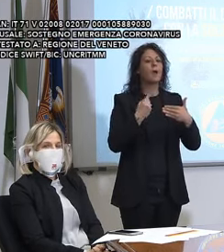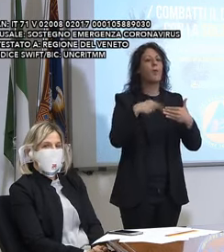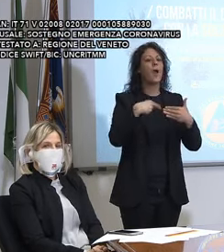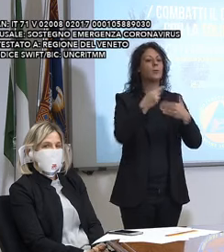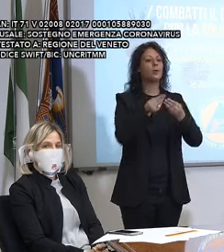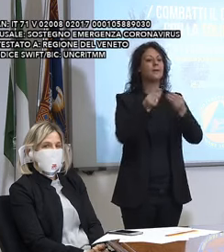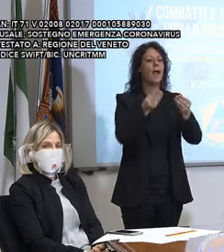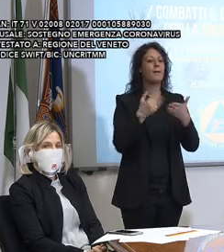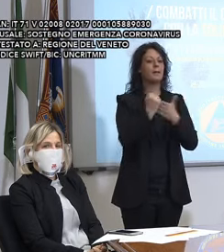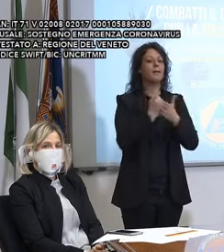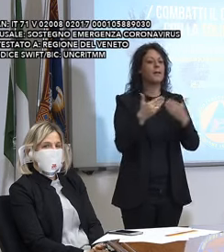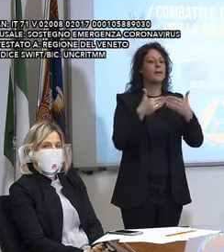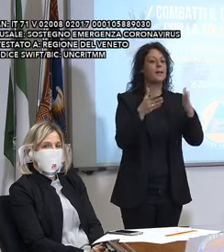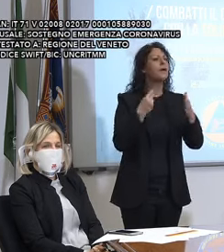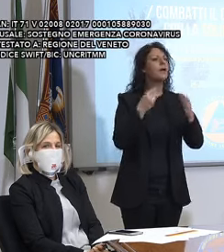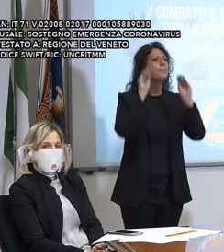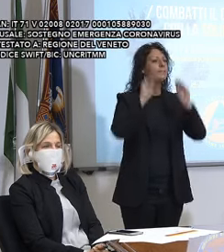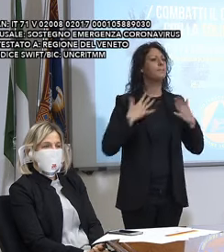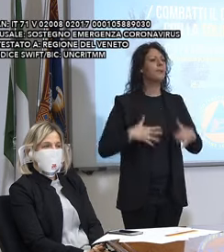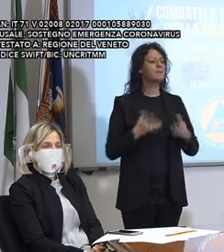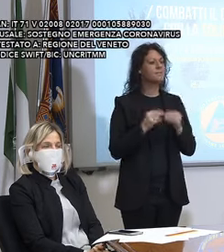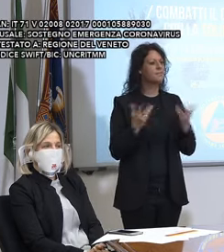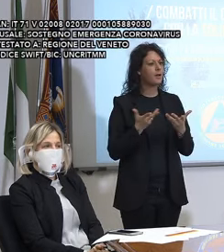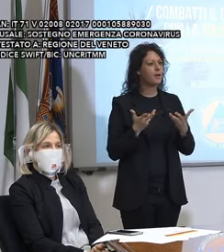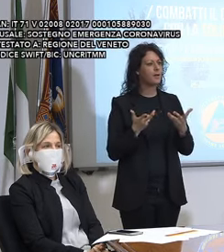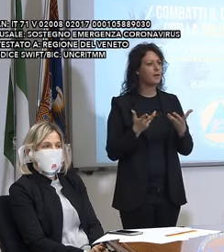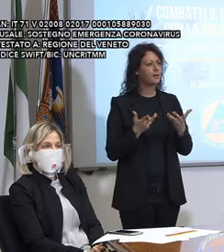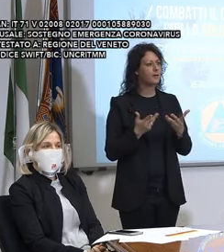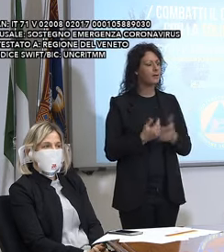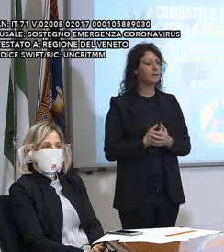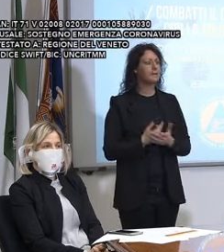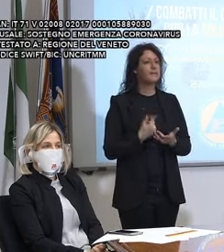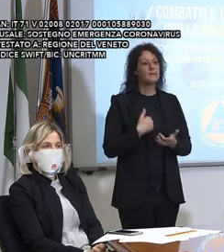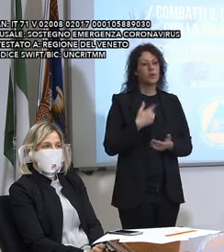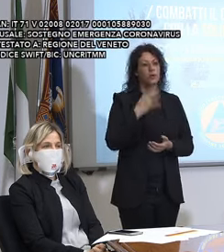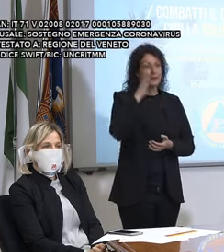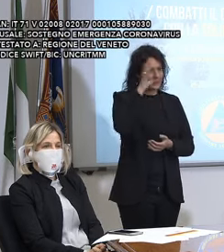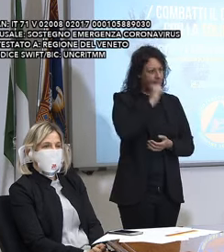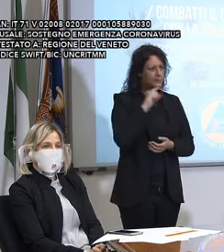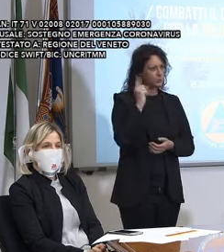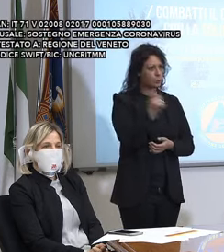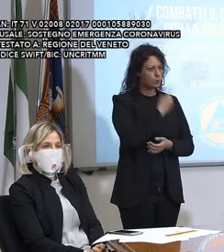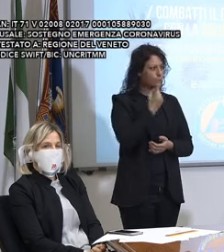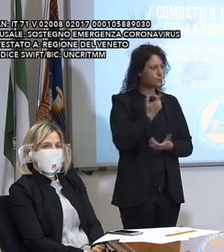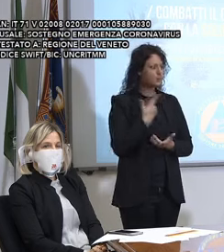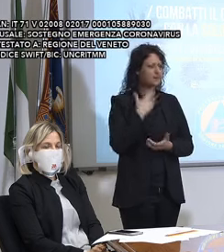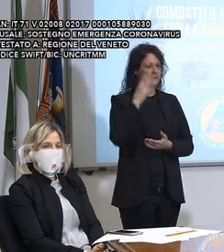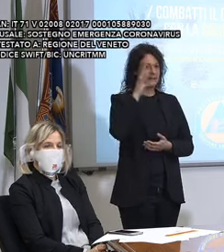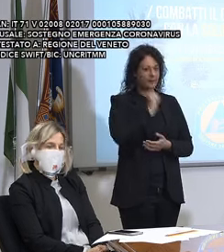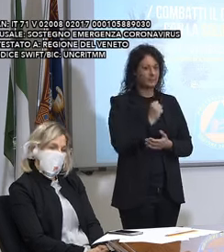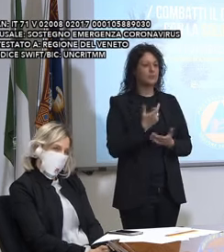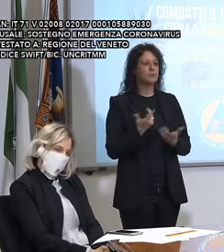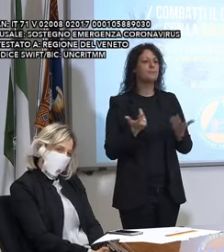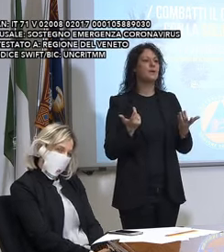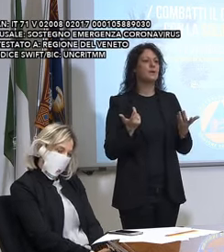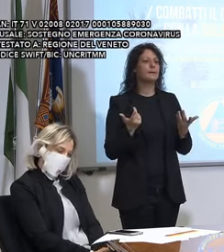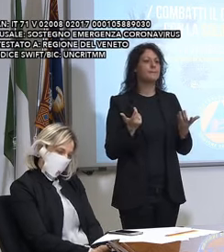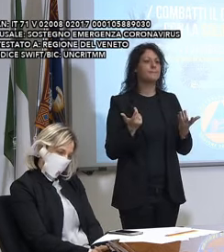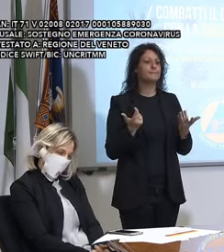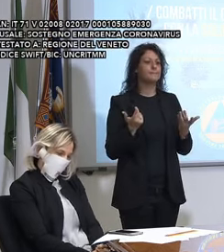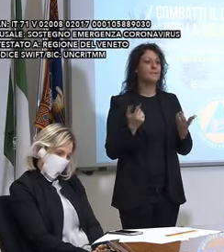devono stare sereni perché tutti gli altri hanno una tragedia, li capisco, però non può neanche passare il principio secondo il quale